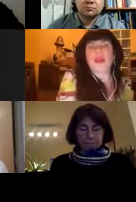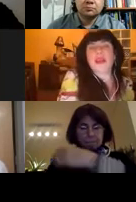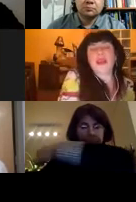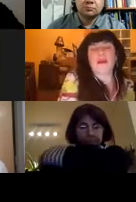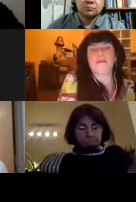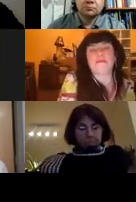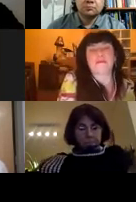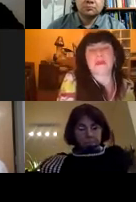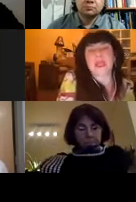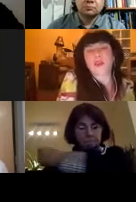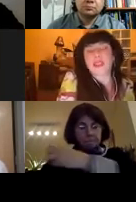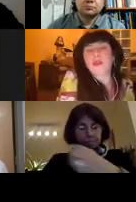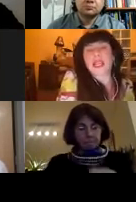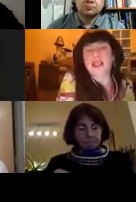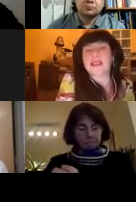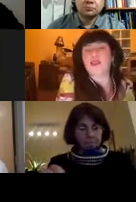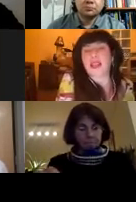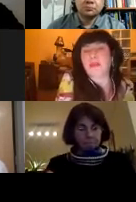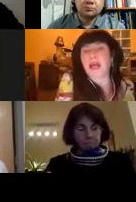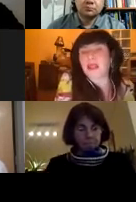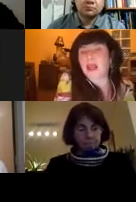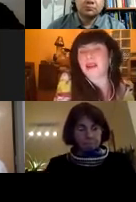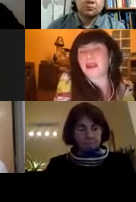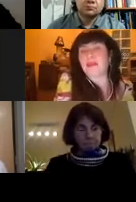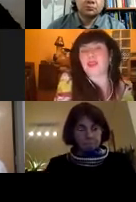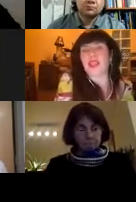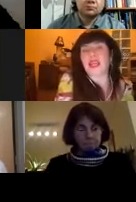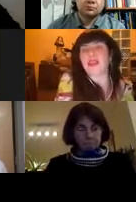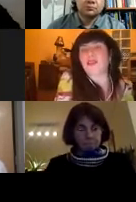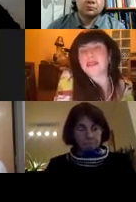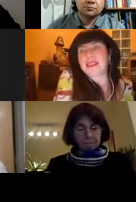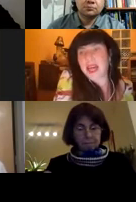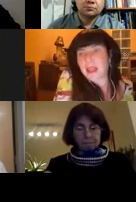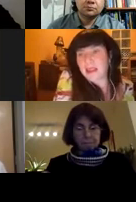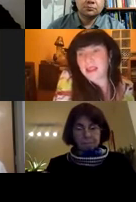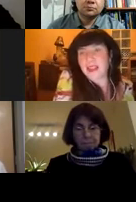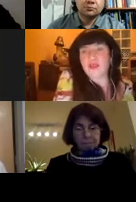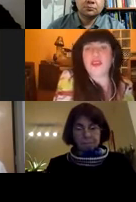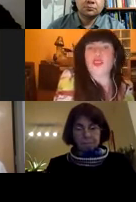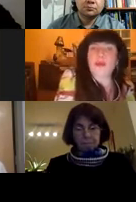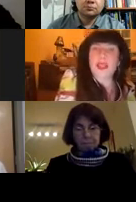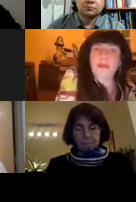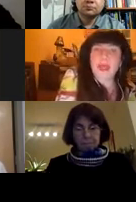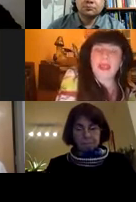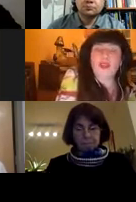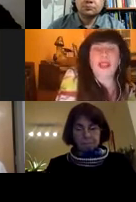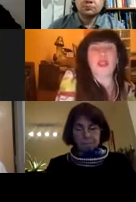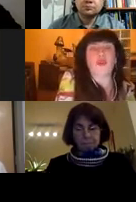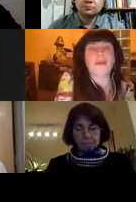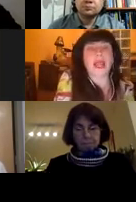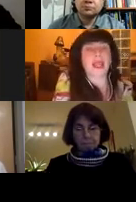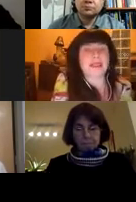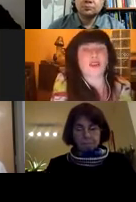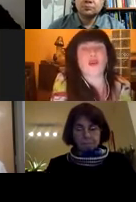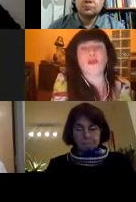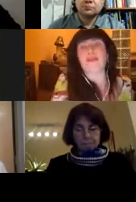estudios, del continuum de la léxico-gramática respecto de la iconicidad. Entonces notamos también que los elementos